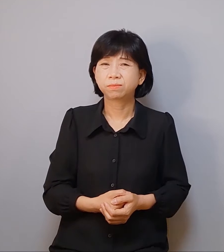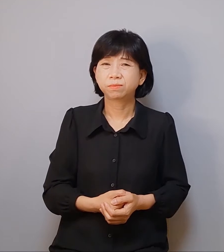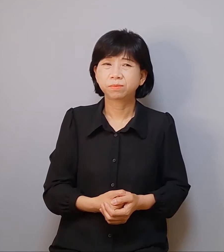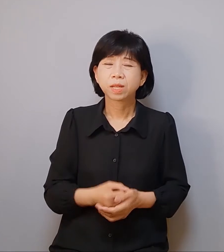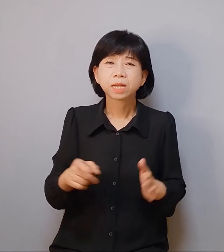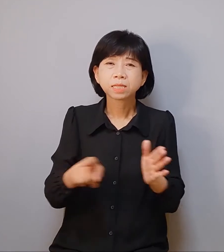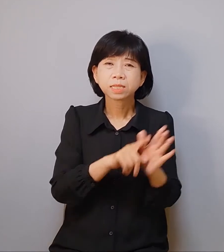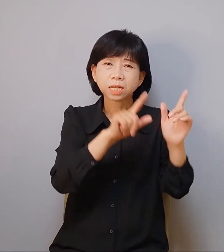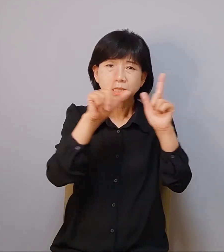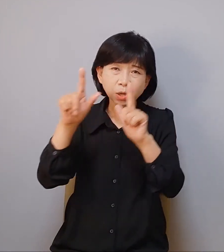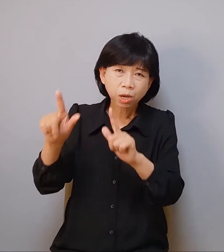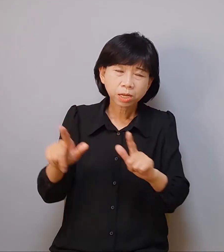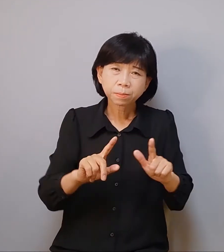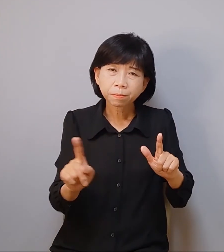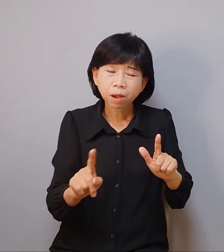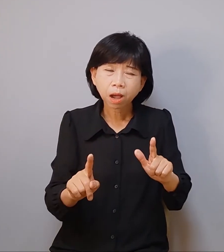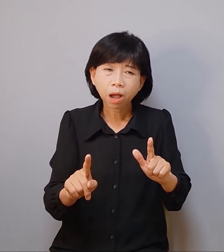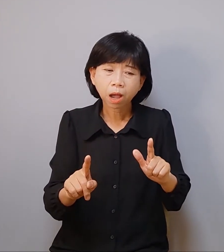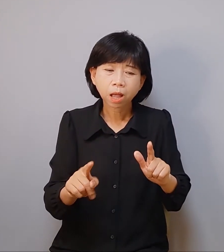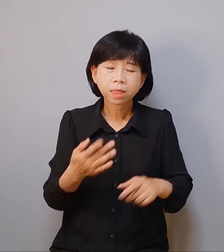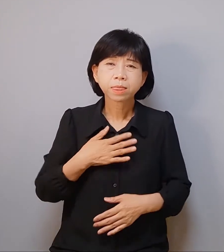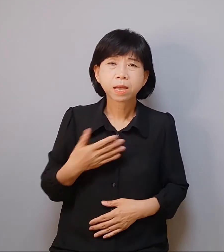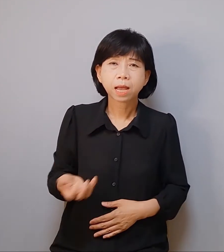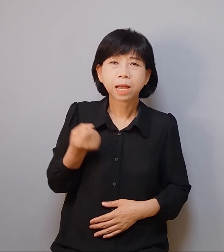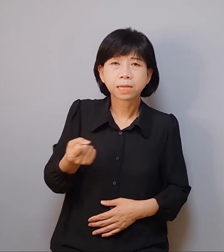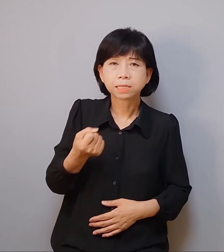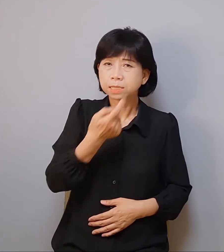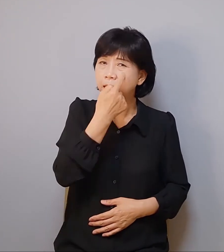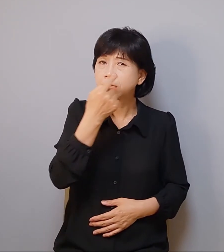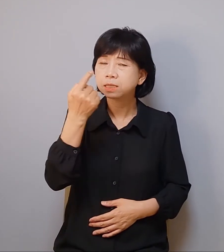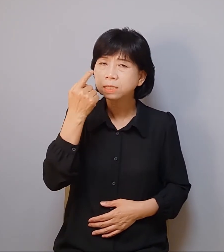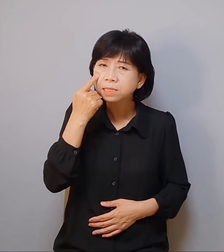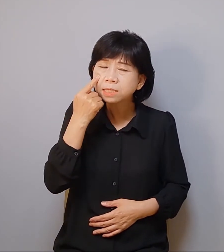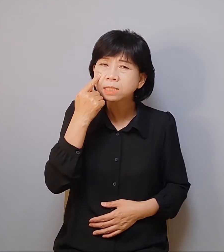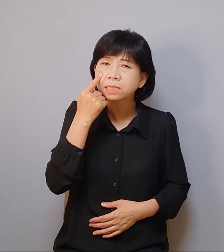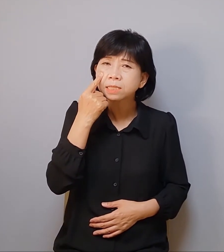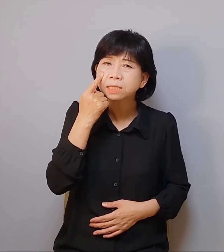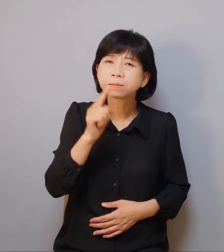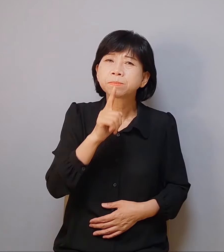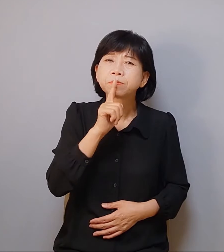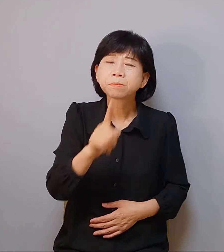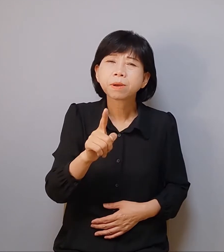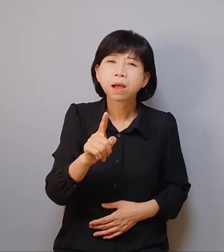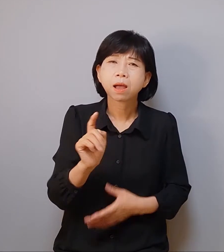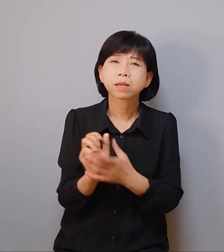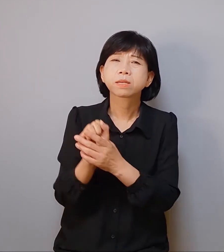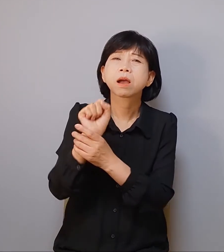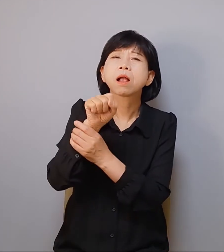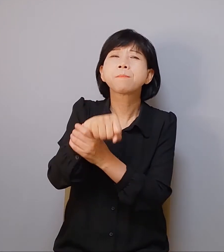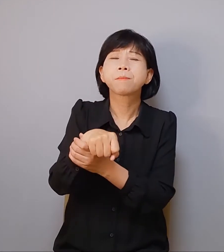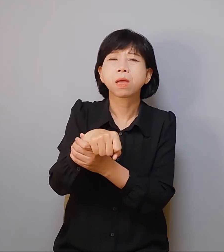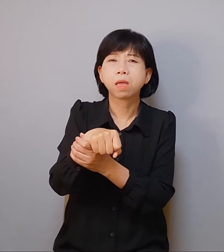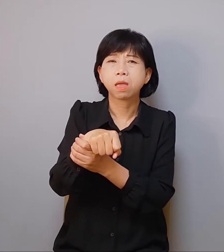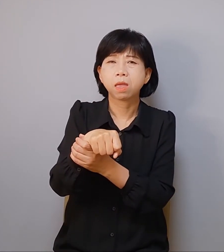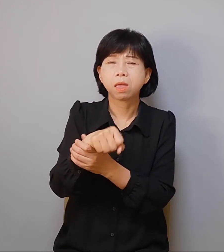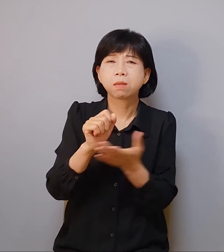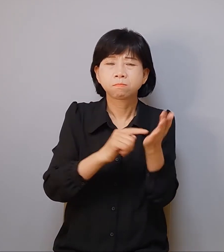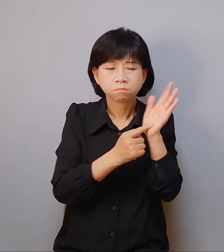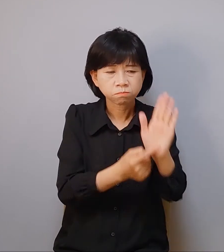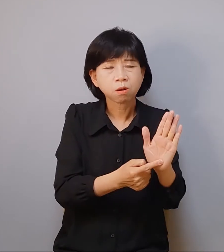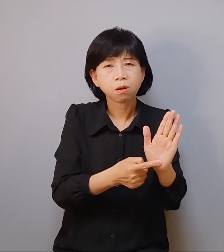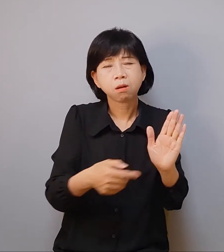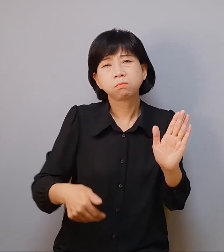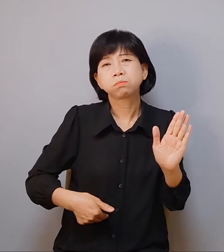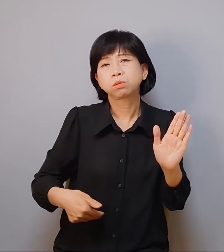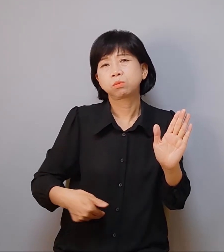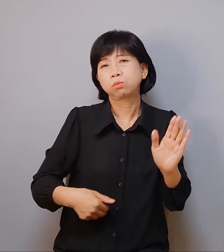삶으로서 증명돼야 합니다. 말씀하면서 입술의 열매로 드러나야 되는 거죠. 머리로 생각하고 가슴으로